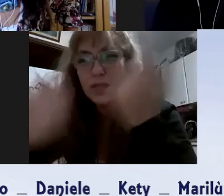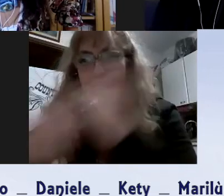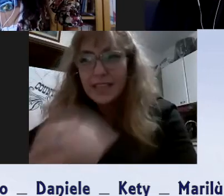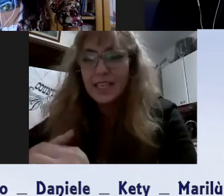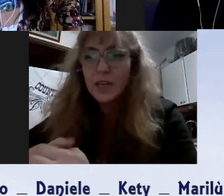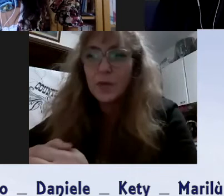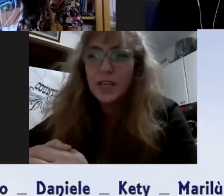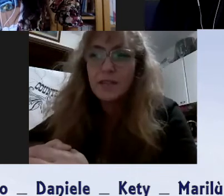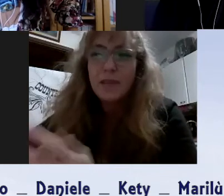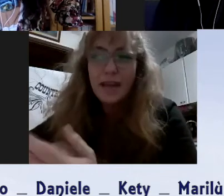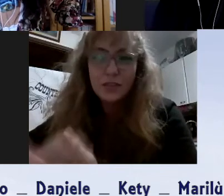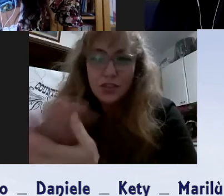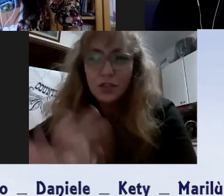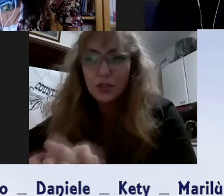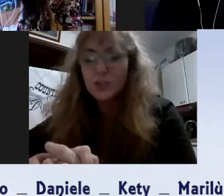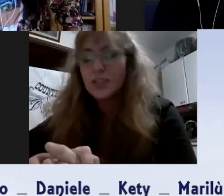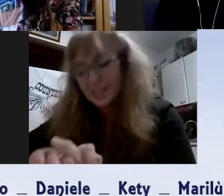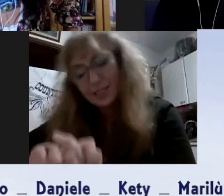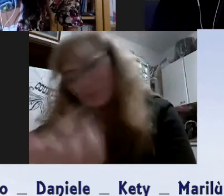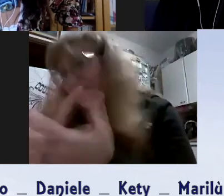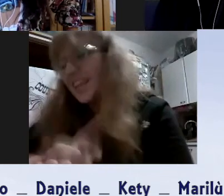non udenti qui nel bar dove di sotto